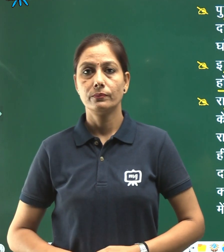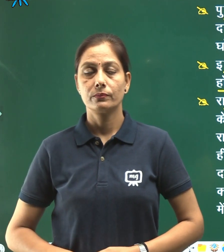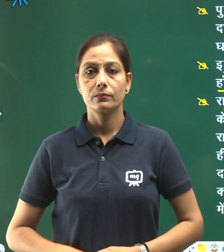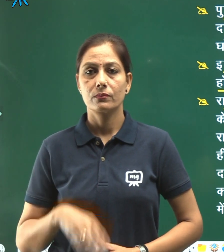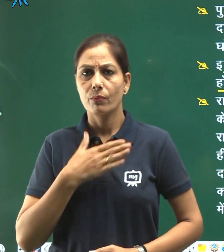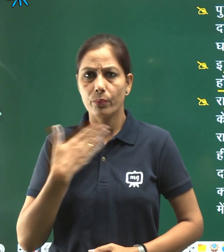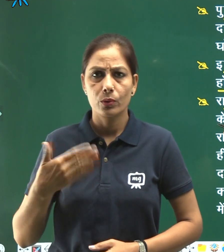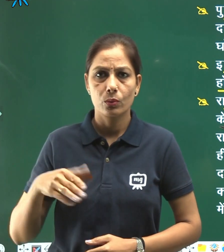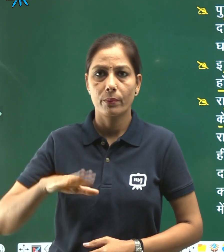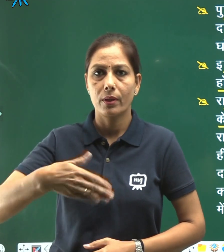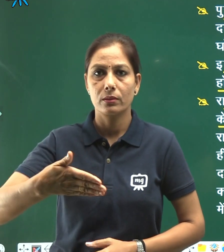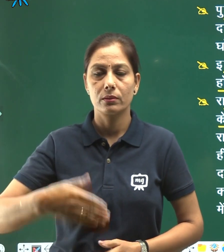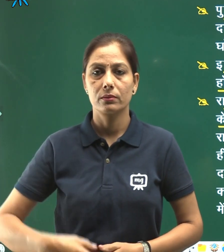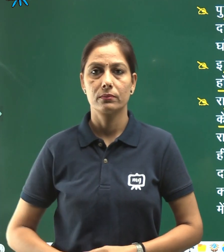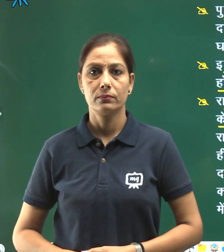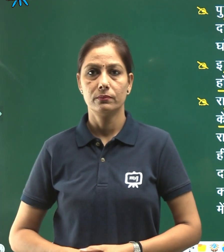मृत्यु के बाद